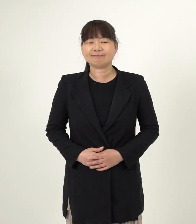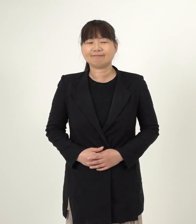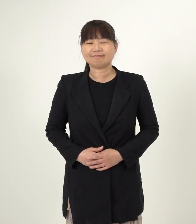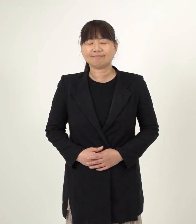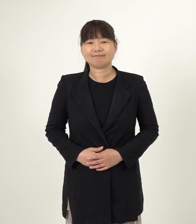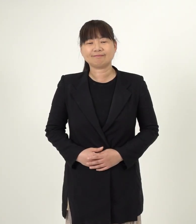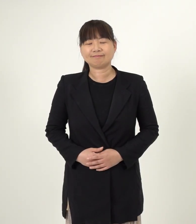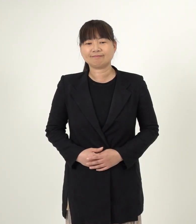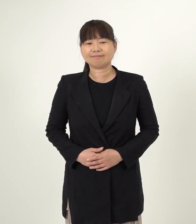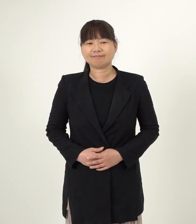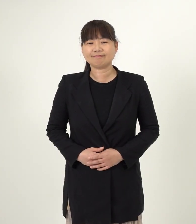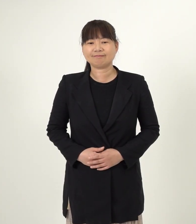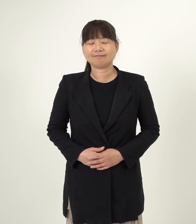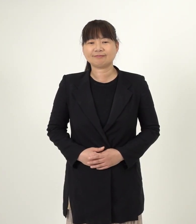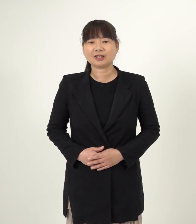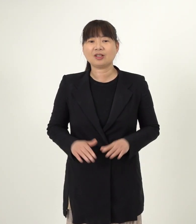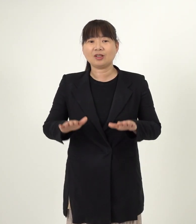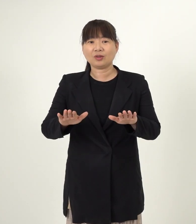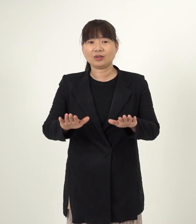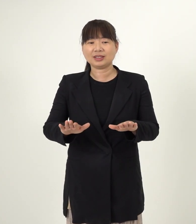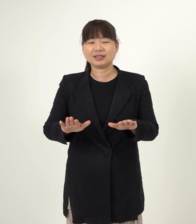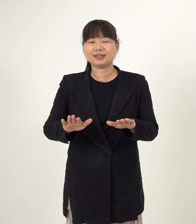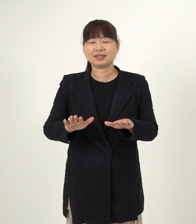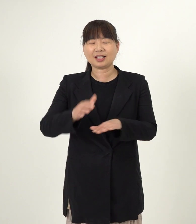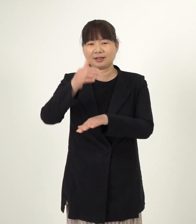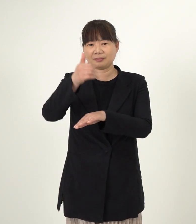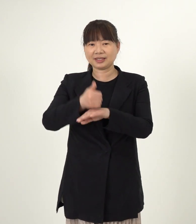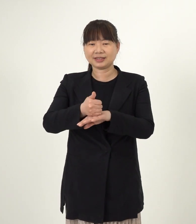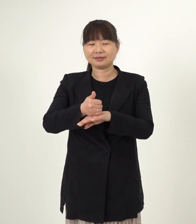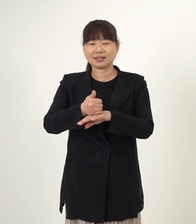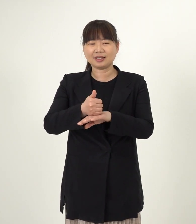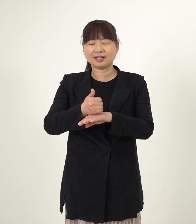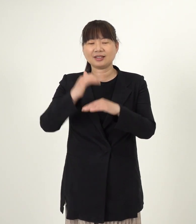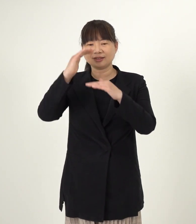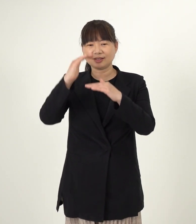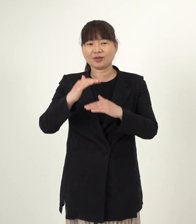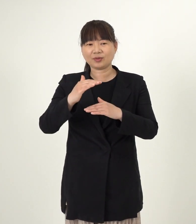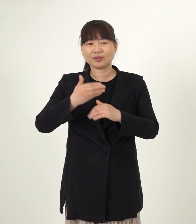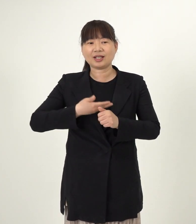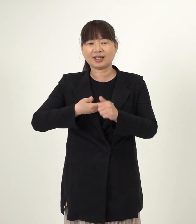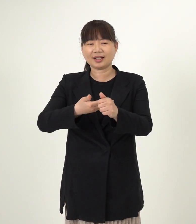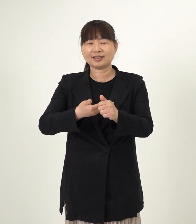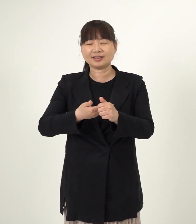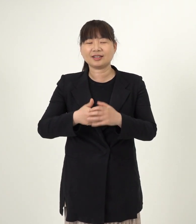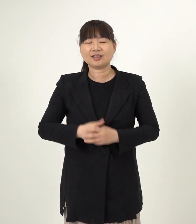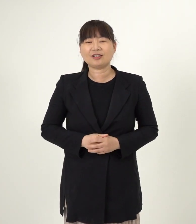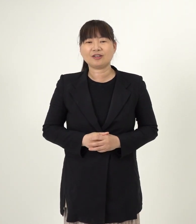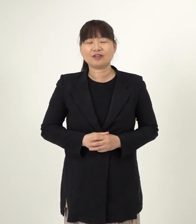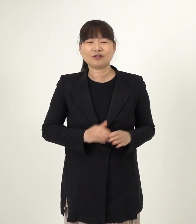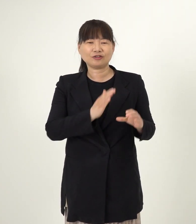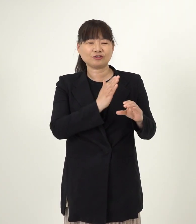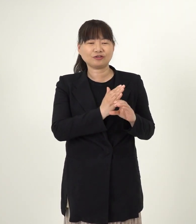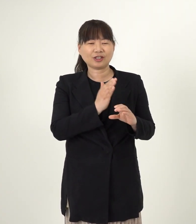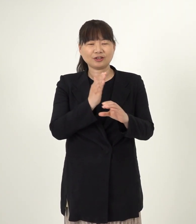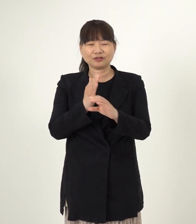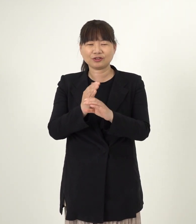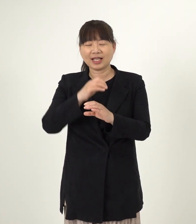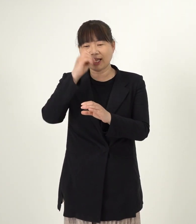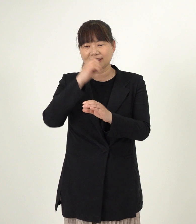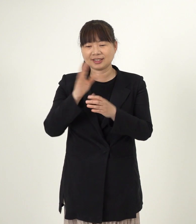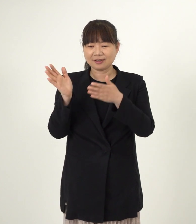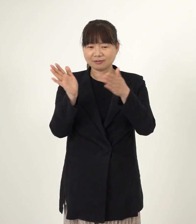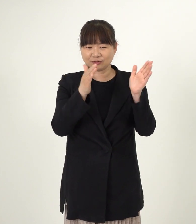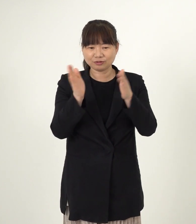이제 마태복음 우리가 마지막 부분을 다루면서 사실 중간에 좀 휙휙 건너뛴